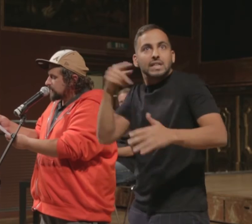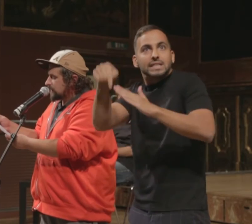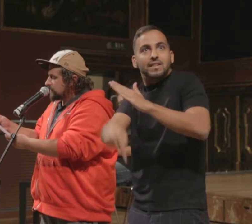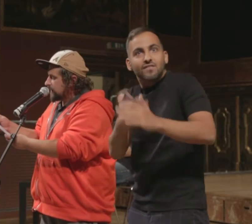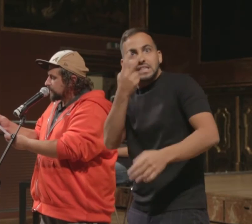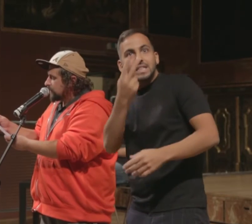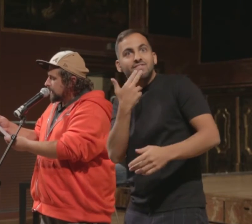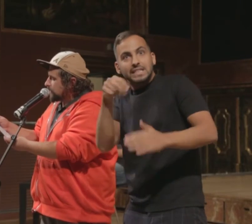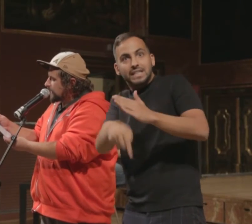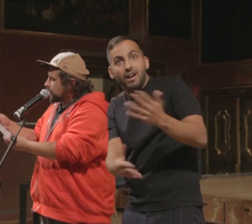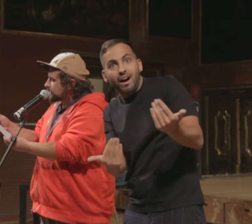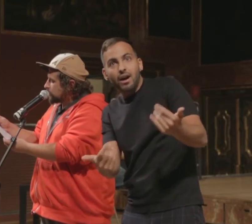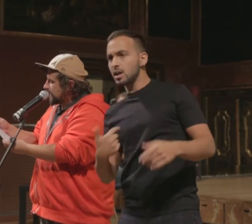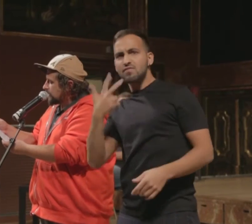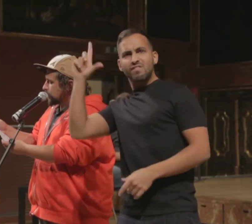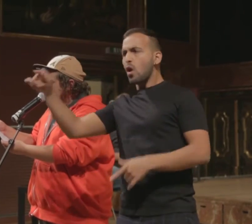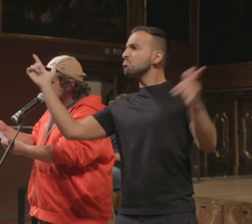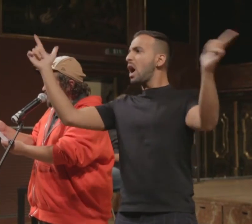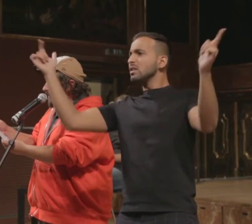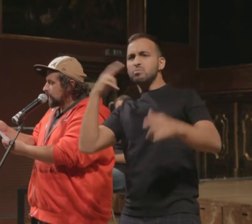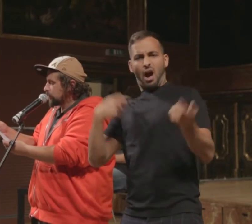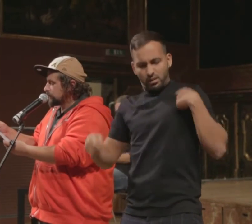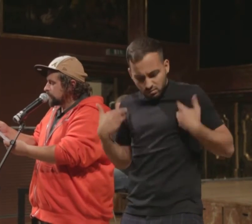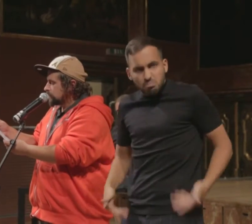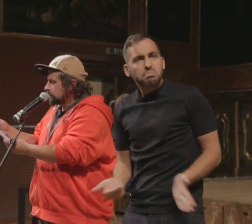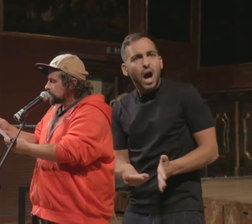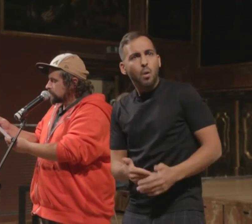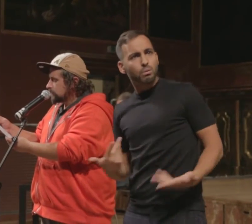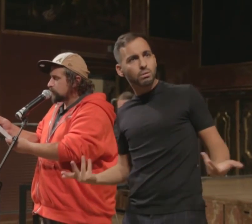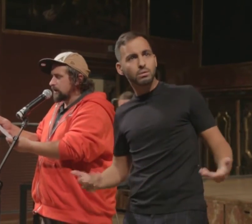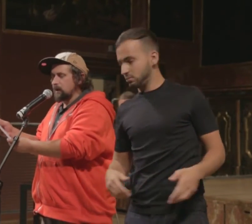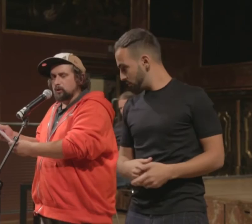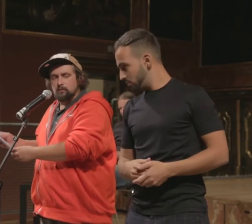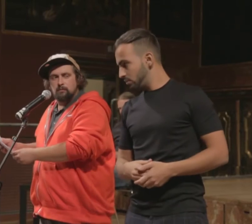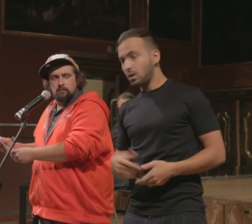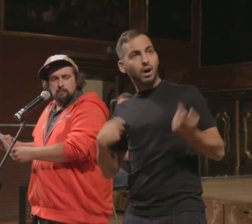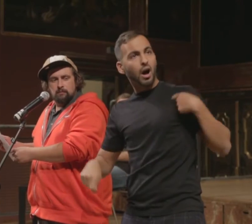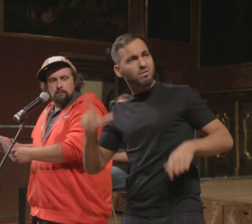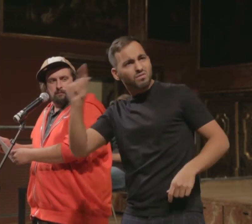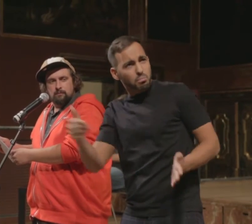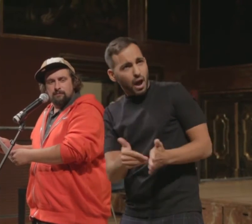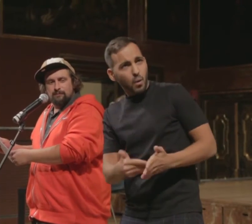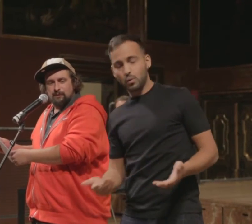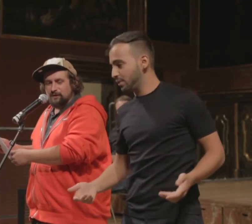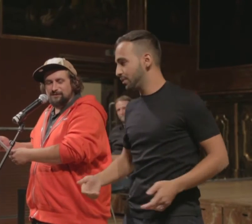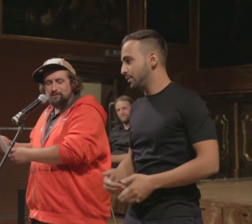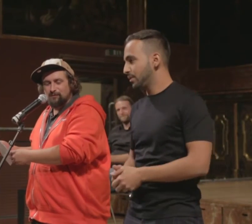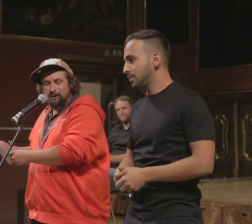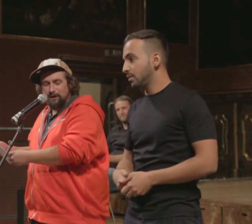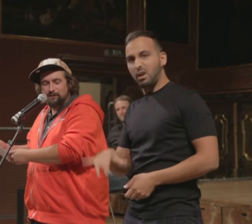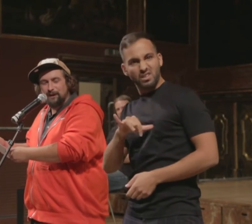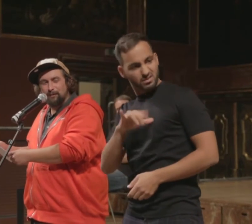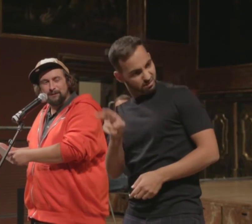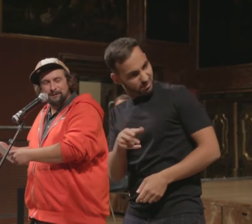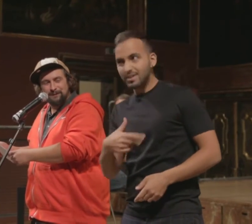westlichen Mentalität erfahren. Er wollte ausgehen und meinte, er bräuchte jetzt Ausgehklamotten. Ausgehklamotten. Interessiert mich